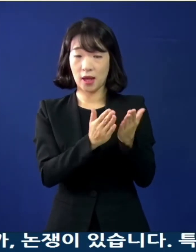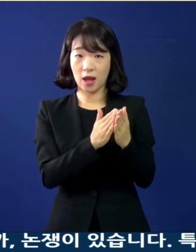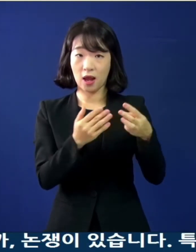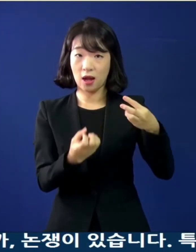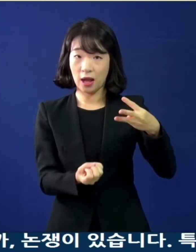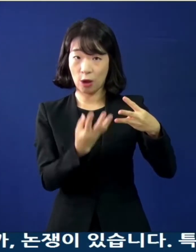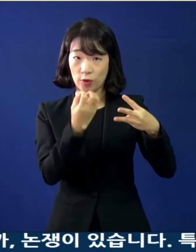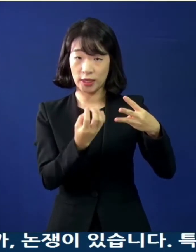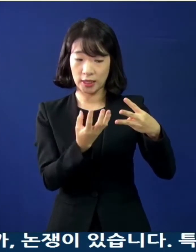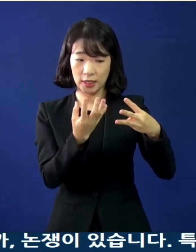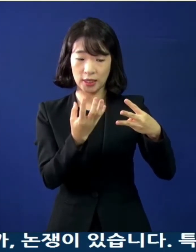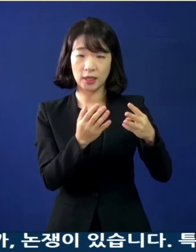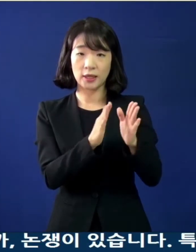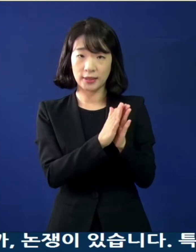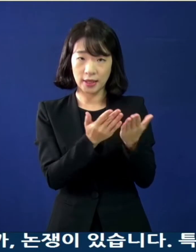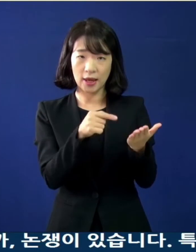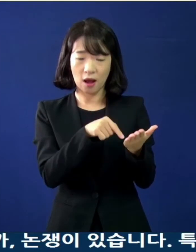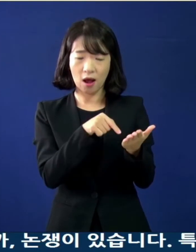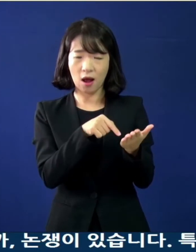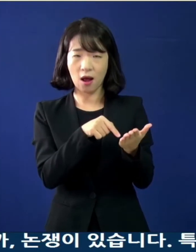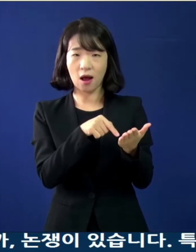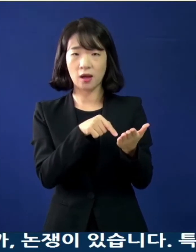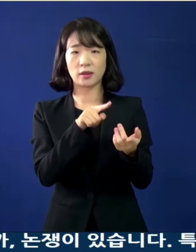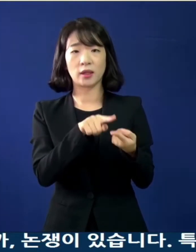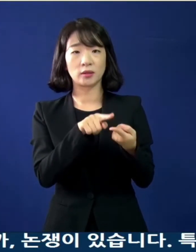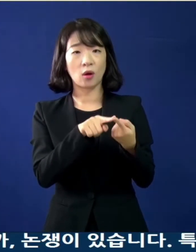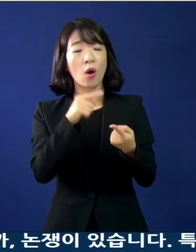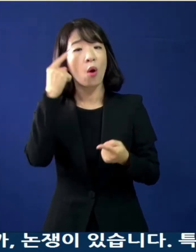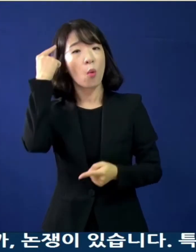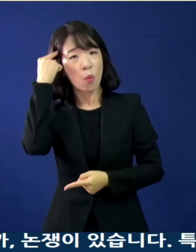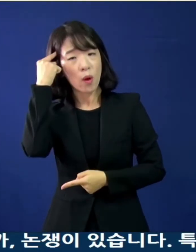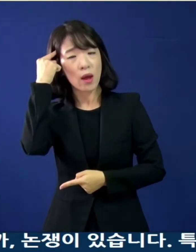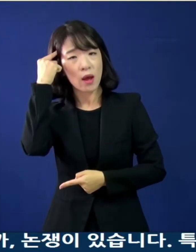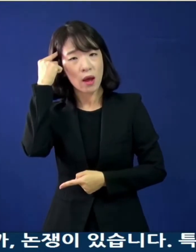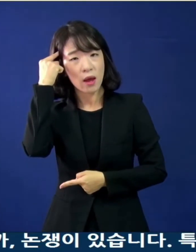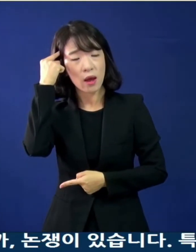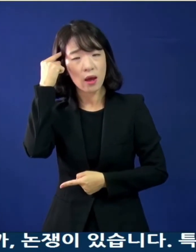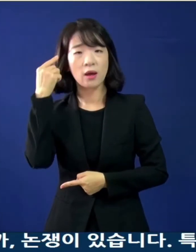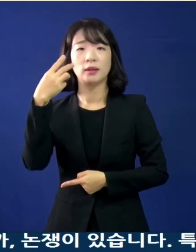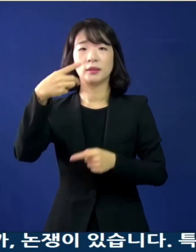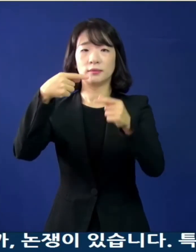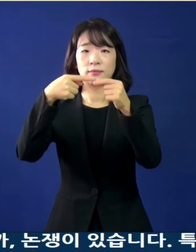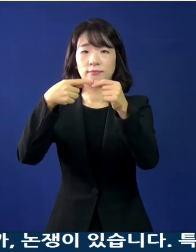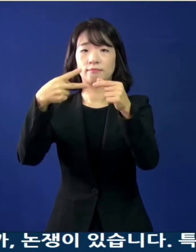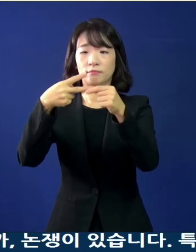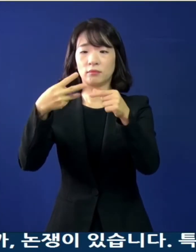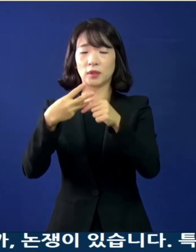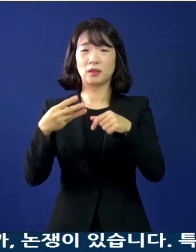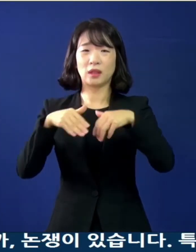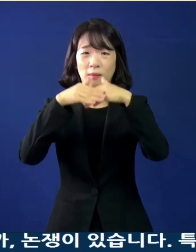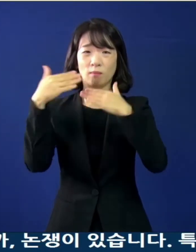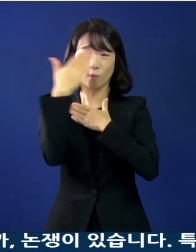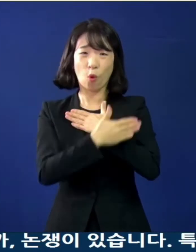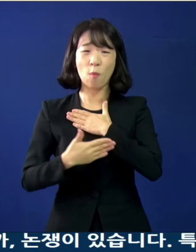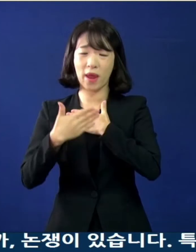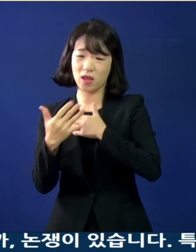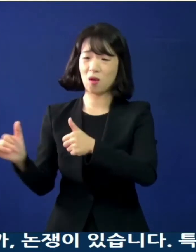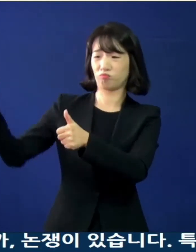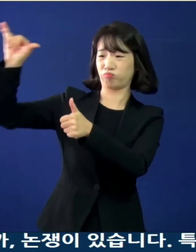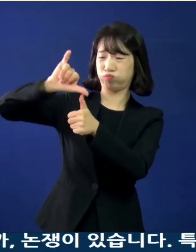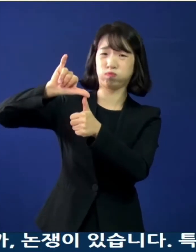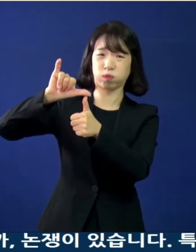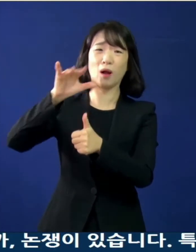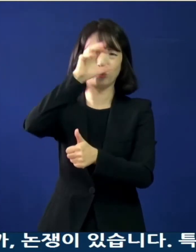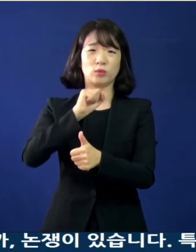막 쏟아져 나오는 그런 자리인데, 왜 이 세 군데가 특별히 있을까? 그냥 다 몸에다 쏟아 부어주면 좋지 않을까? 우리 같으면